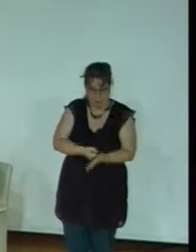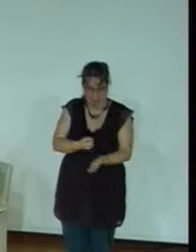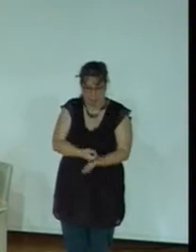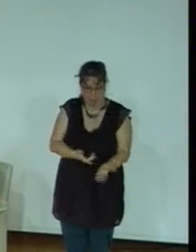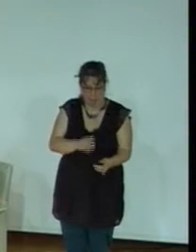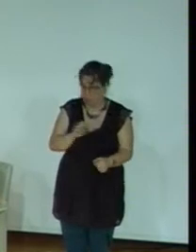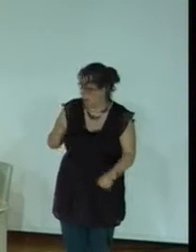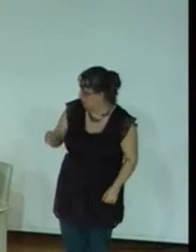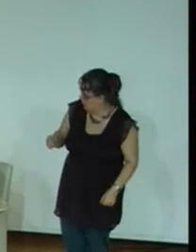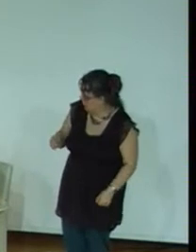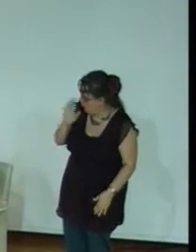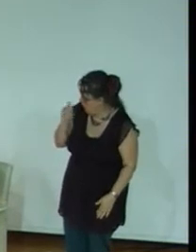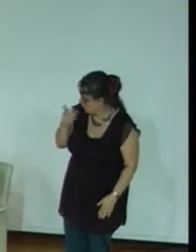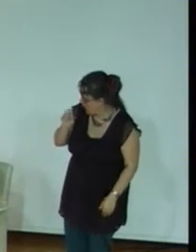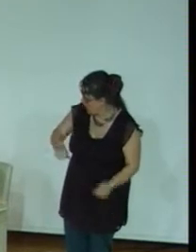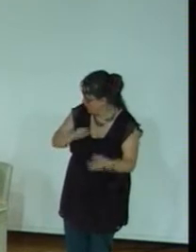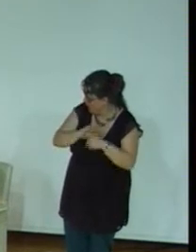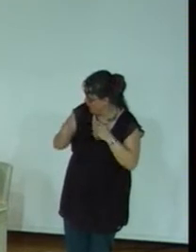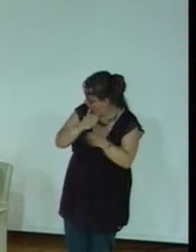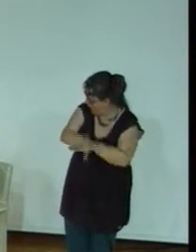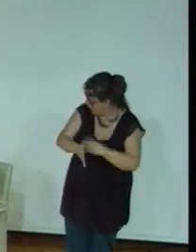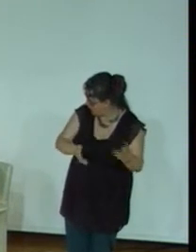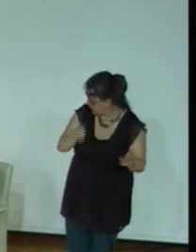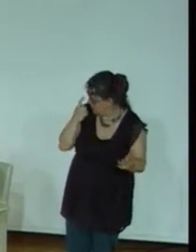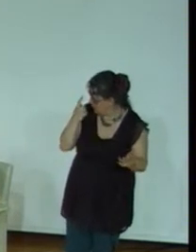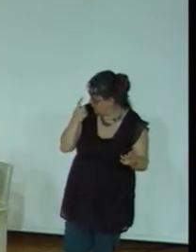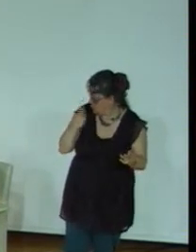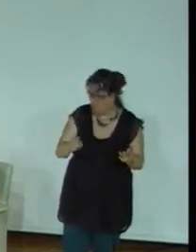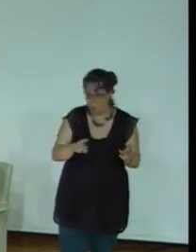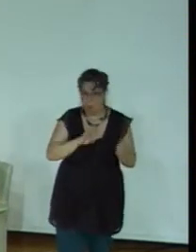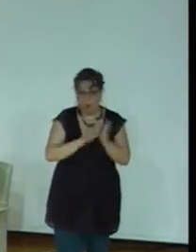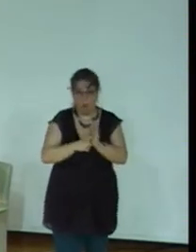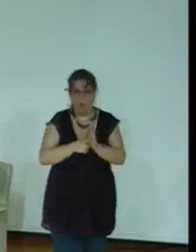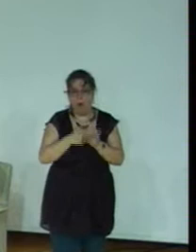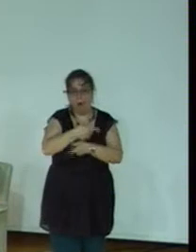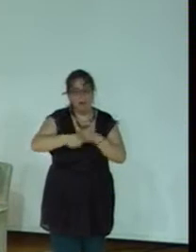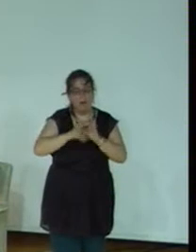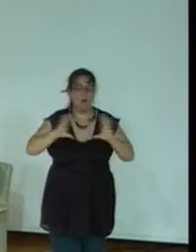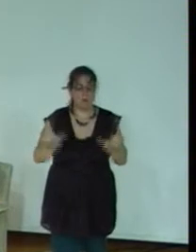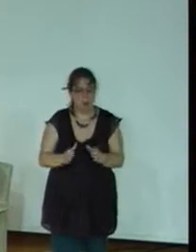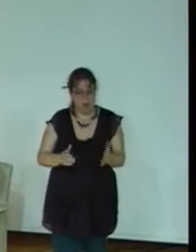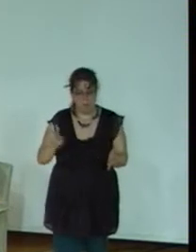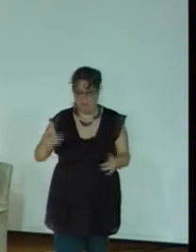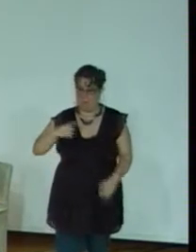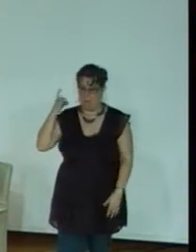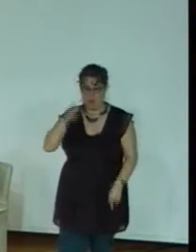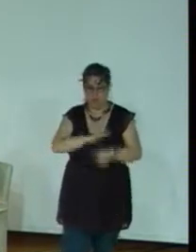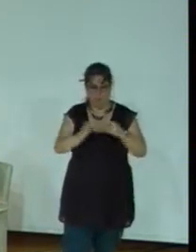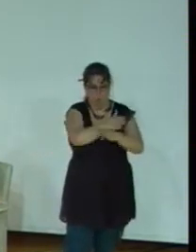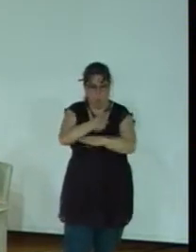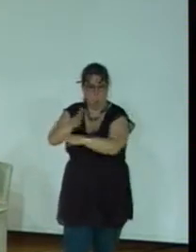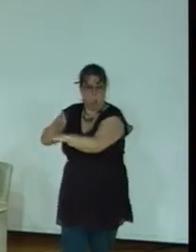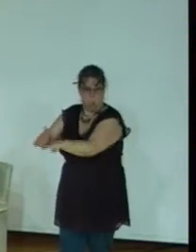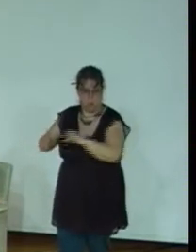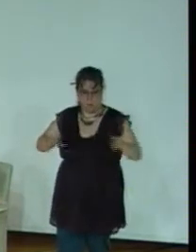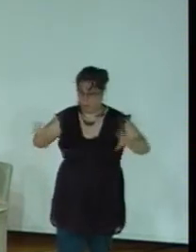là, voilà, c'est pour des affaires de droit commun. Déjà, ils ont fait quelques descentes dès dimanche. Ah bah, c'est objectivement inespéré. C'est évident que c'est quand même beaucoup